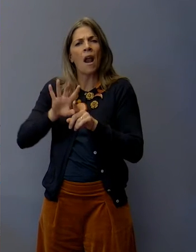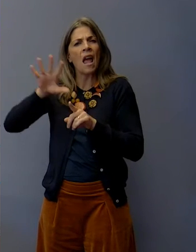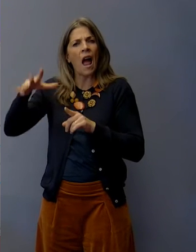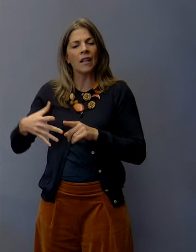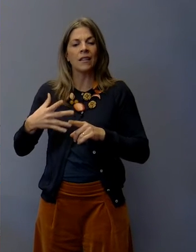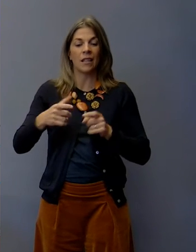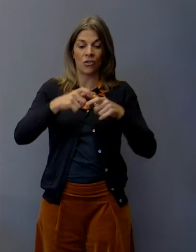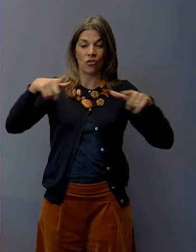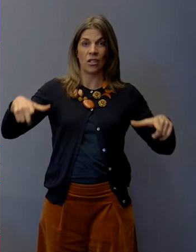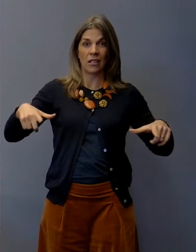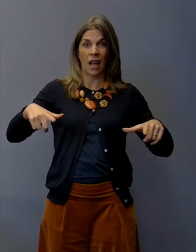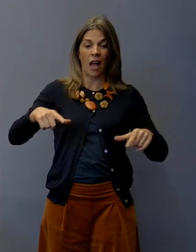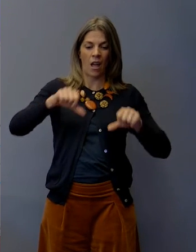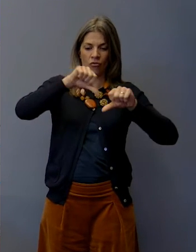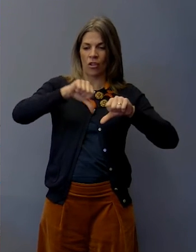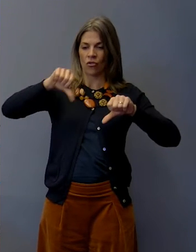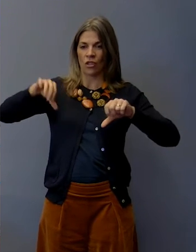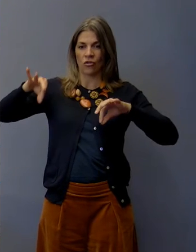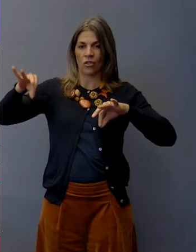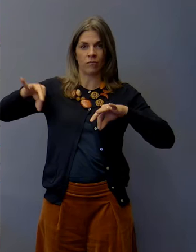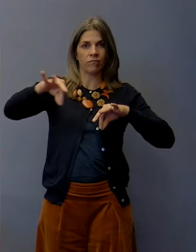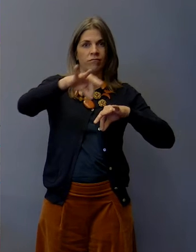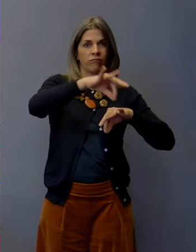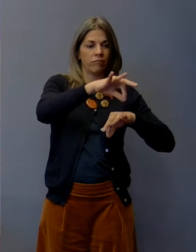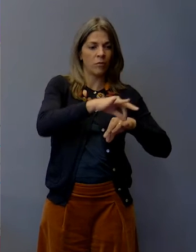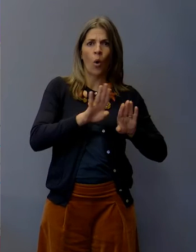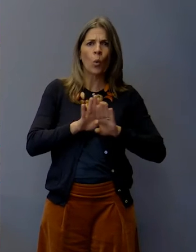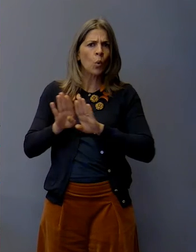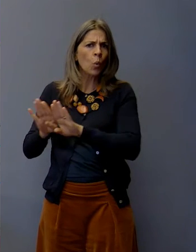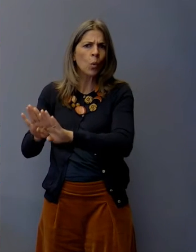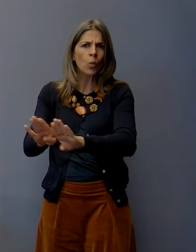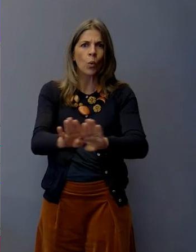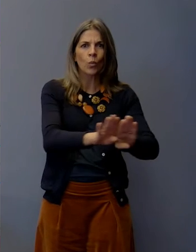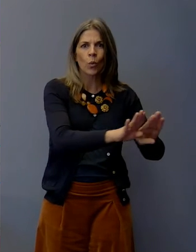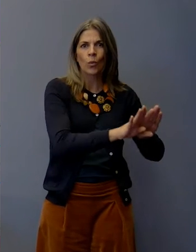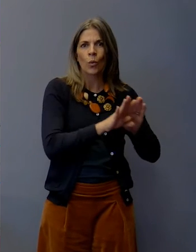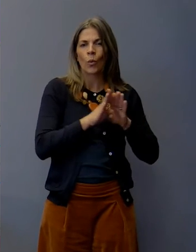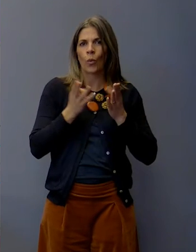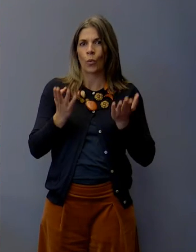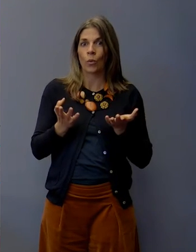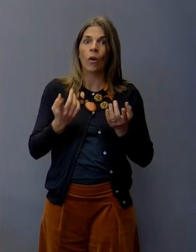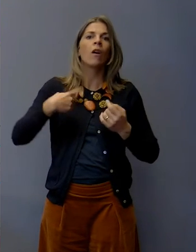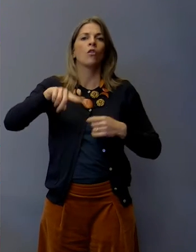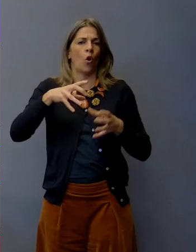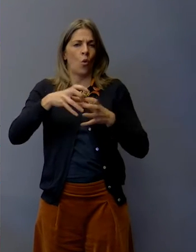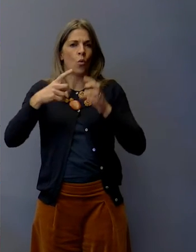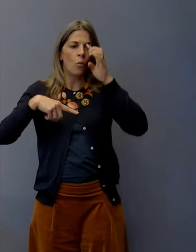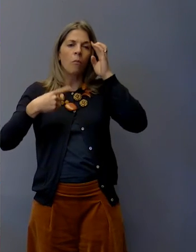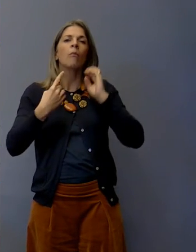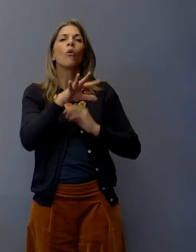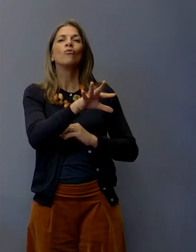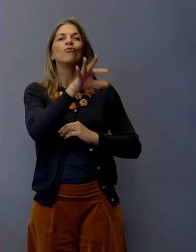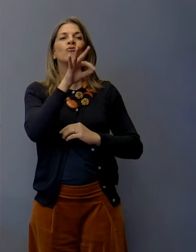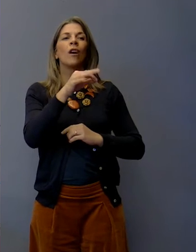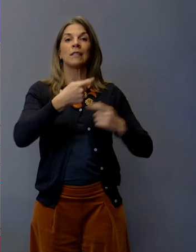è stata dal nostro punto di vista una scelta sbagliata a prescindere